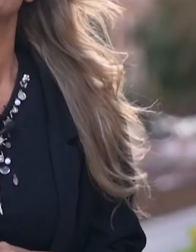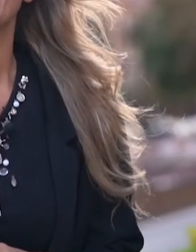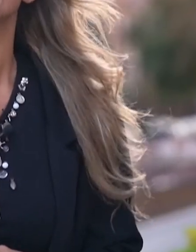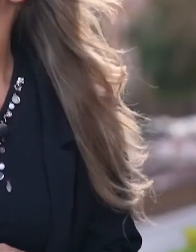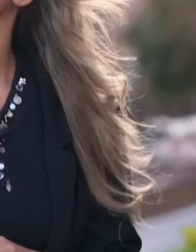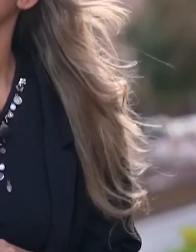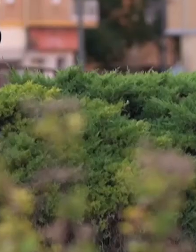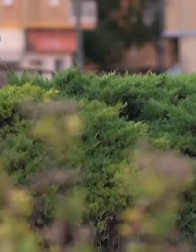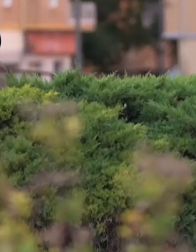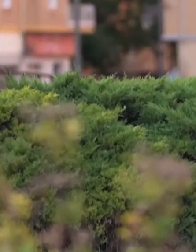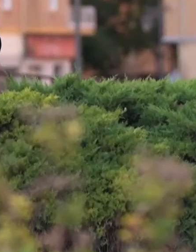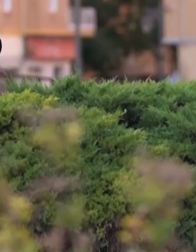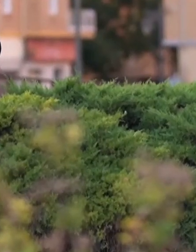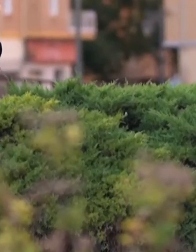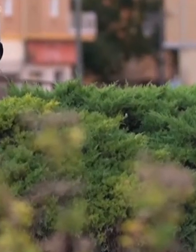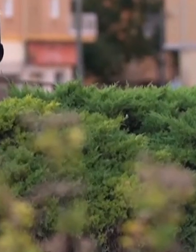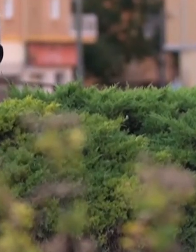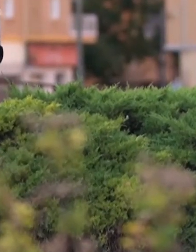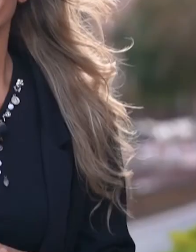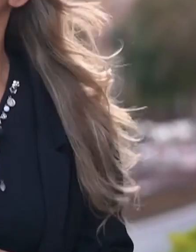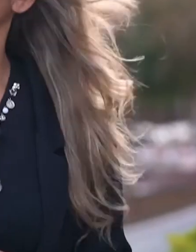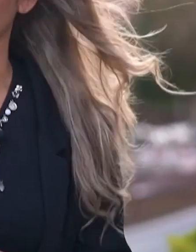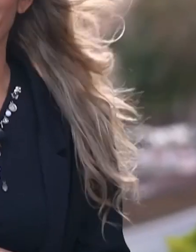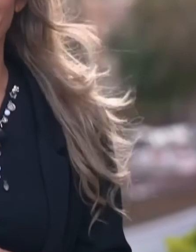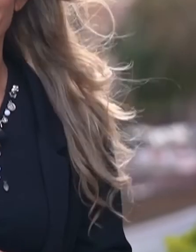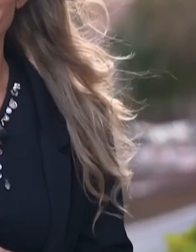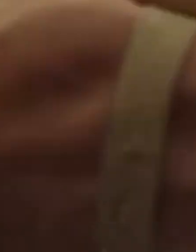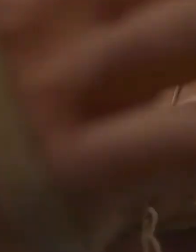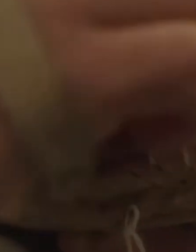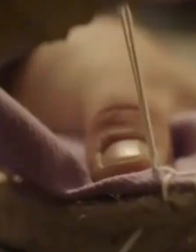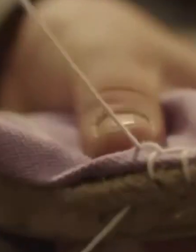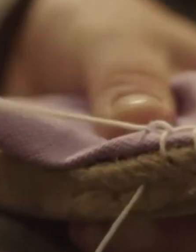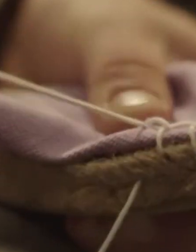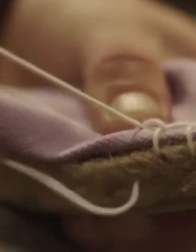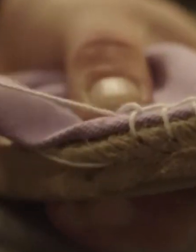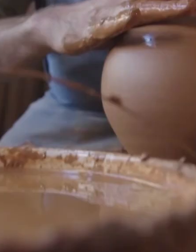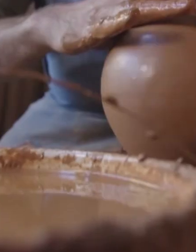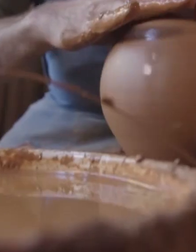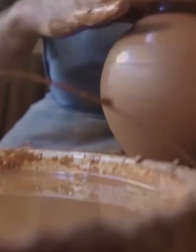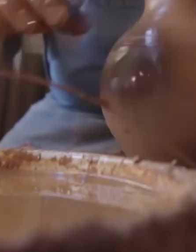Con reportajes de actualidad, pegados a la vida y a la calle.